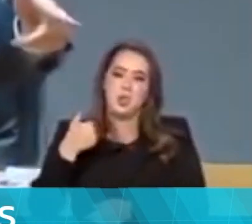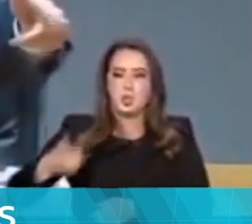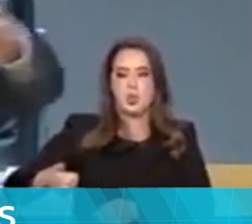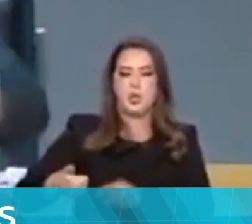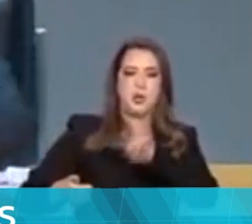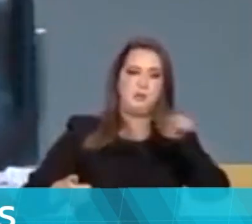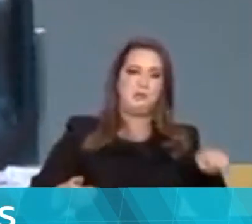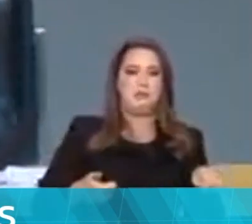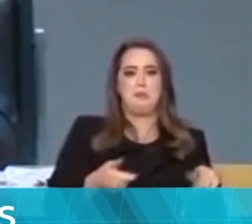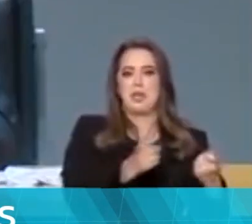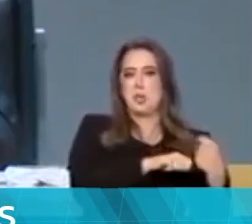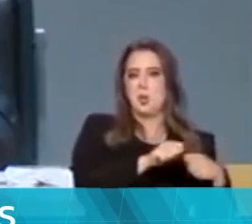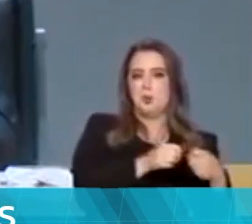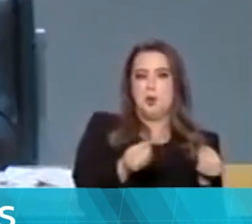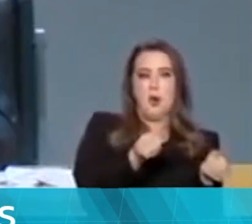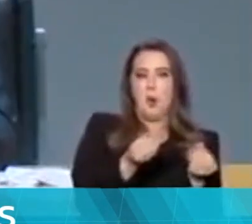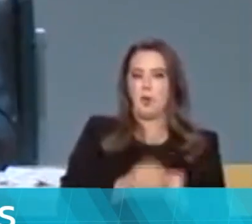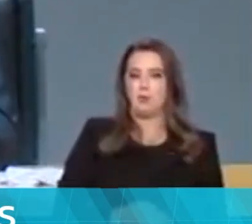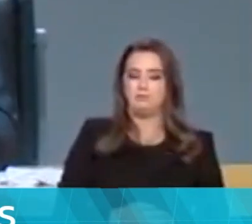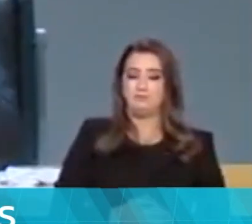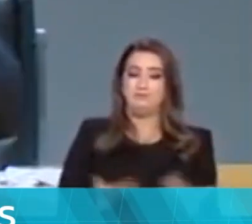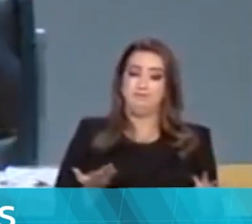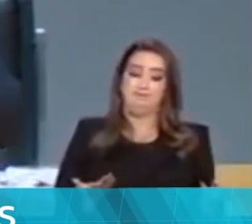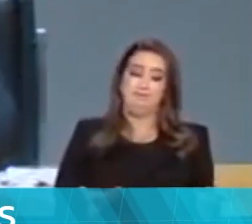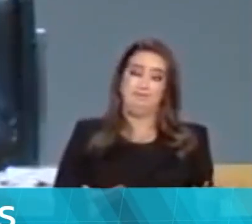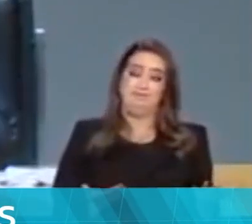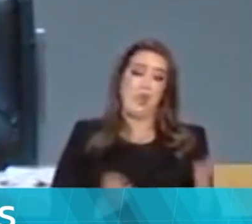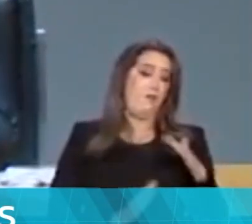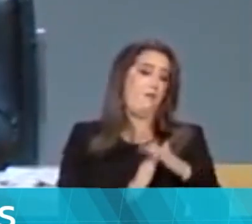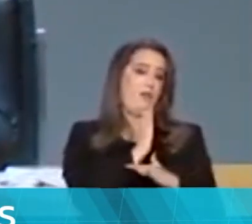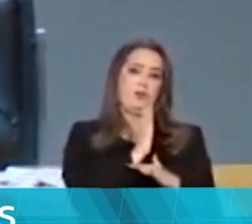que o futuro da nação precisa de mulheres e